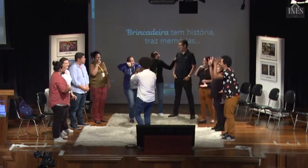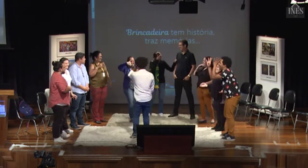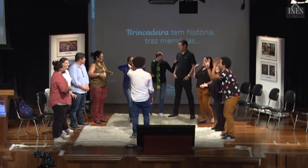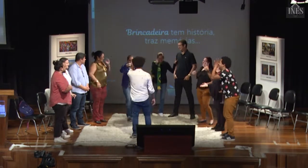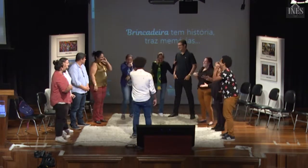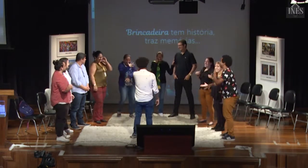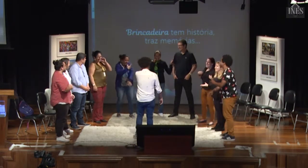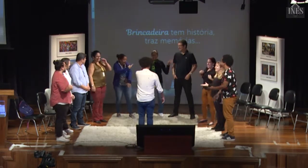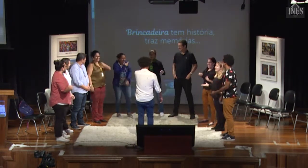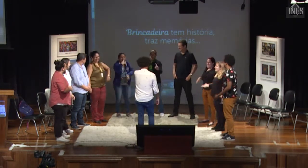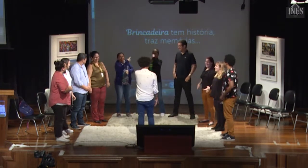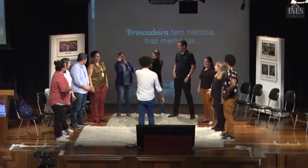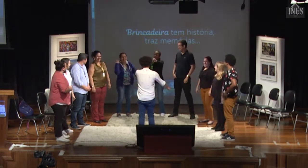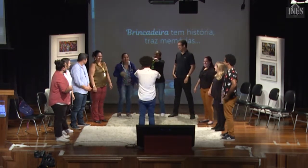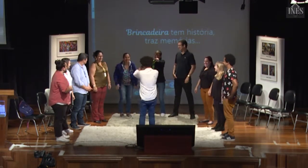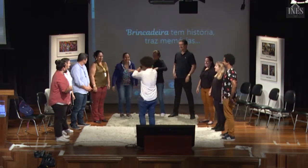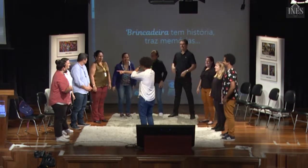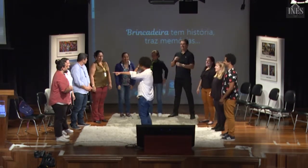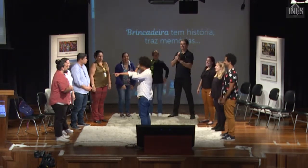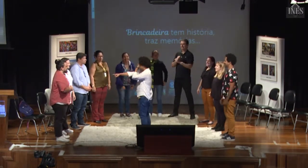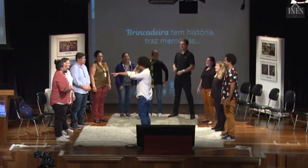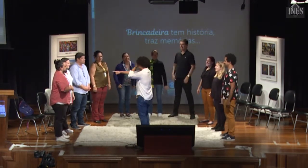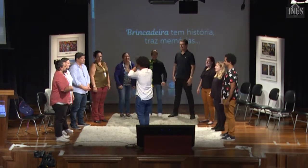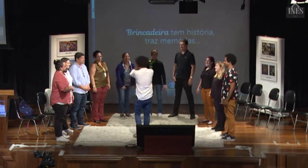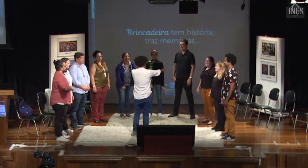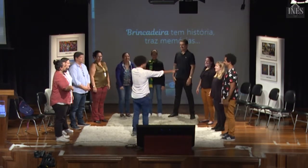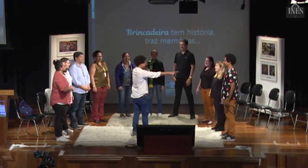Perdeu. Perdeu de novo. Vamos lá. Na ponta pra mim, não.